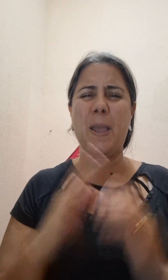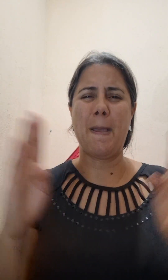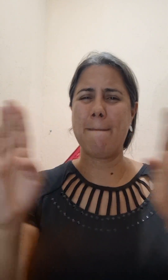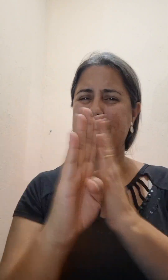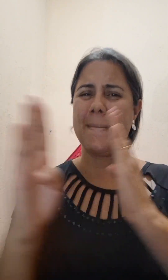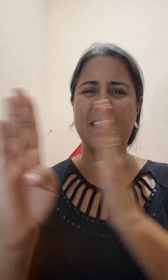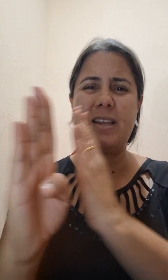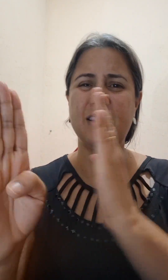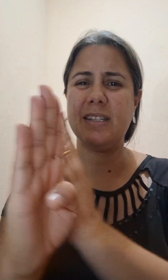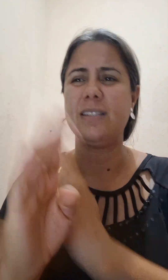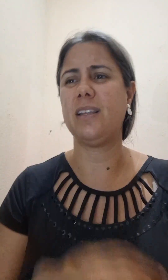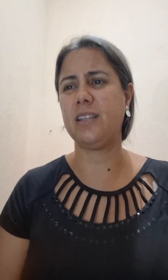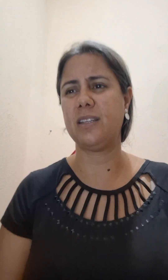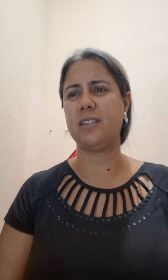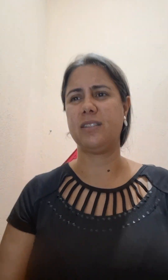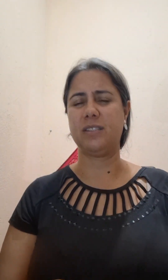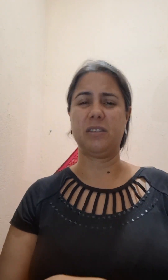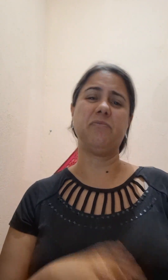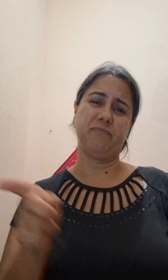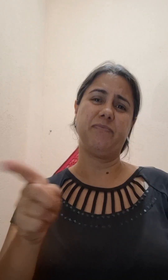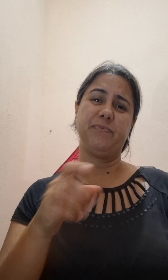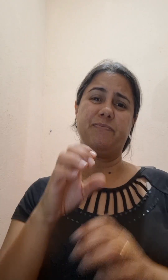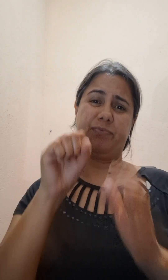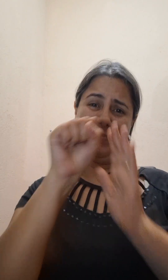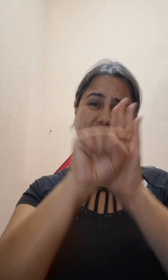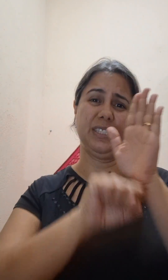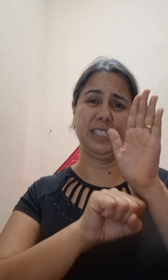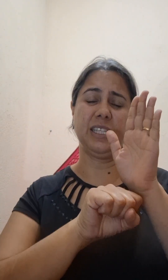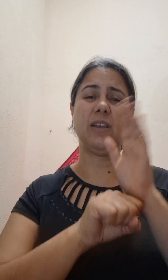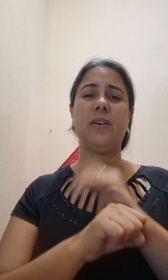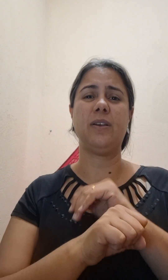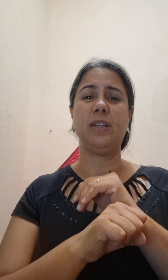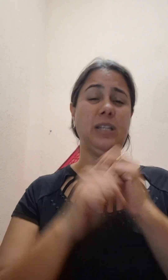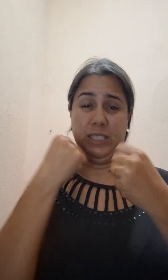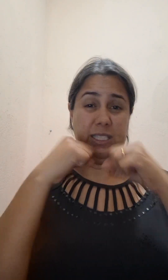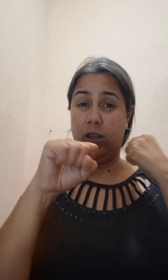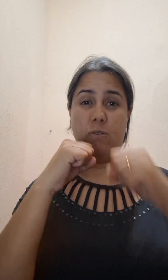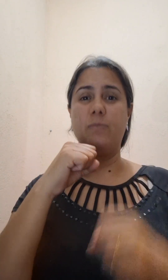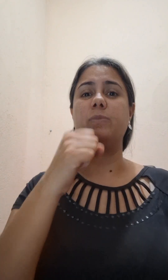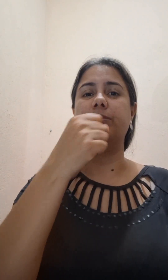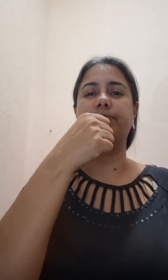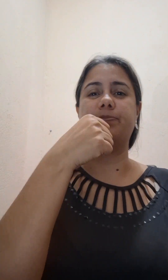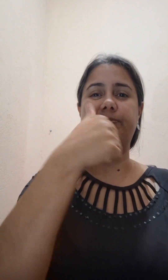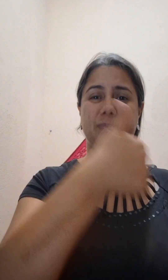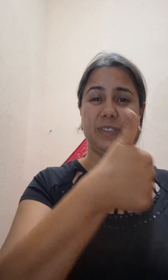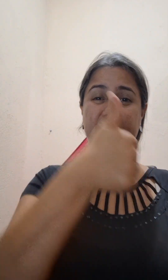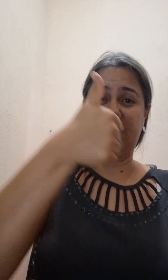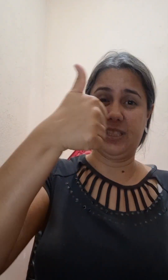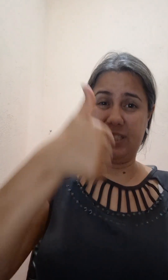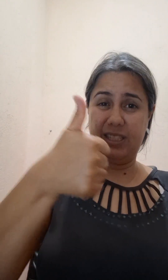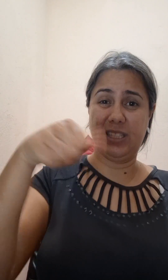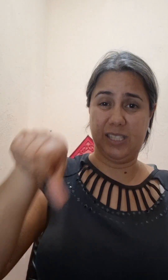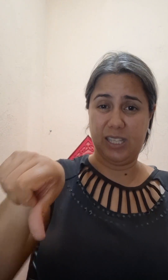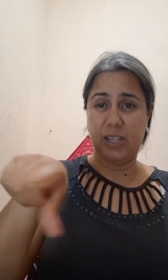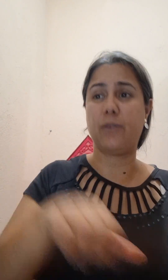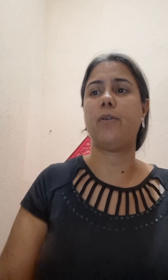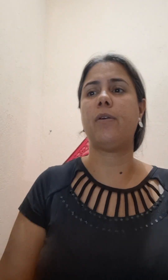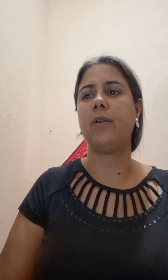nome, os anônimos. O contexto foi dificuldades, tribulações, perseguições, igual falar no